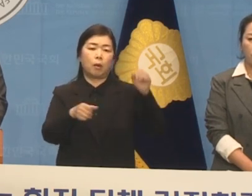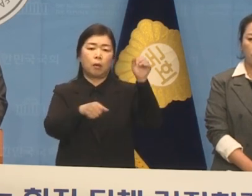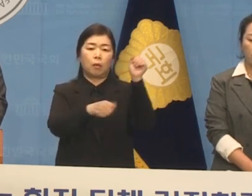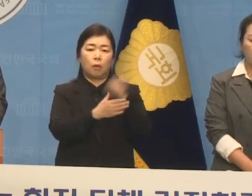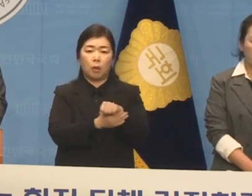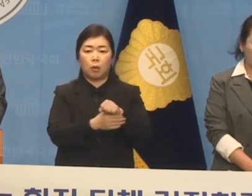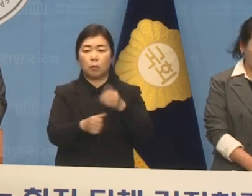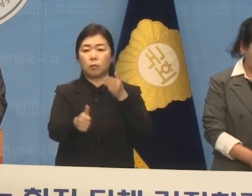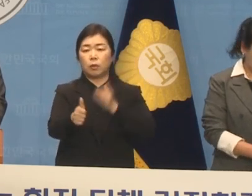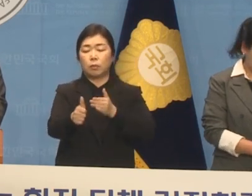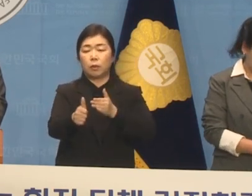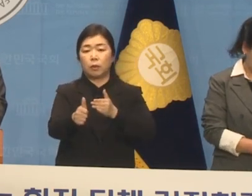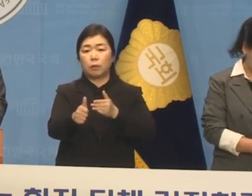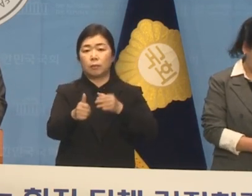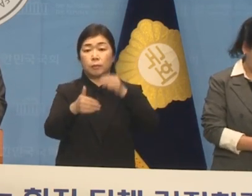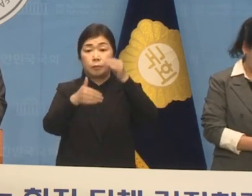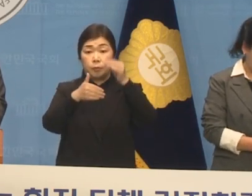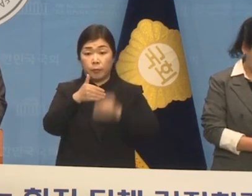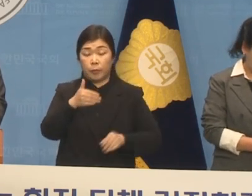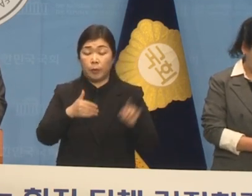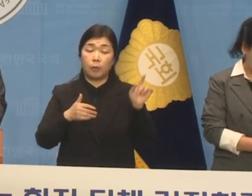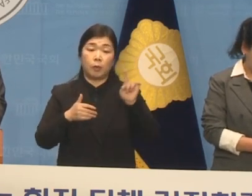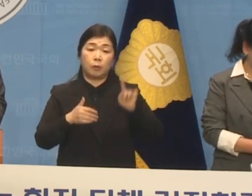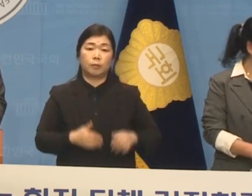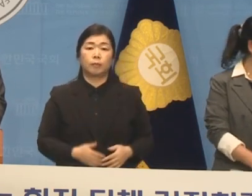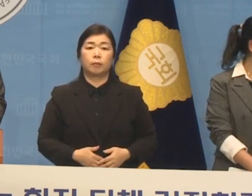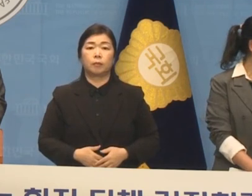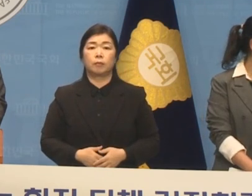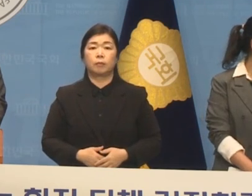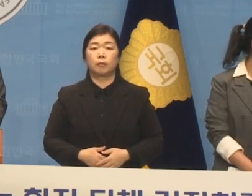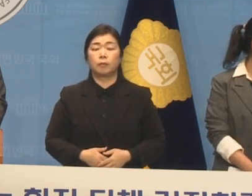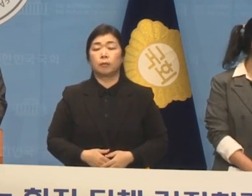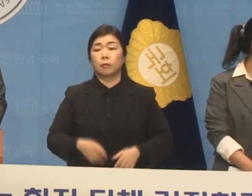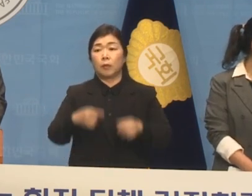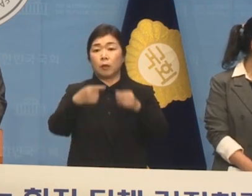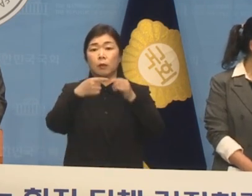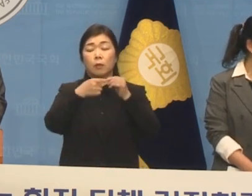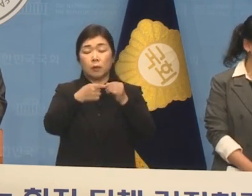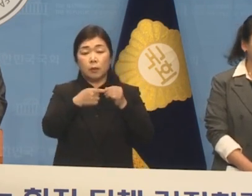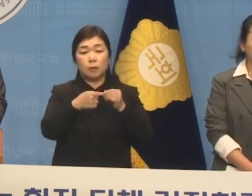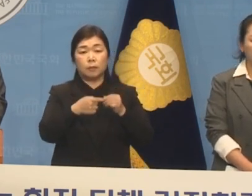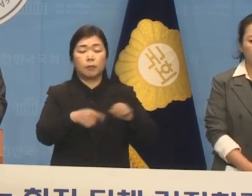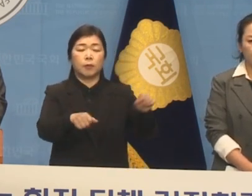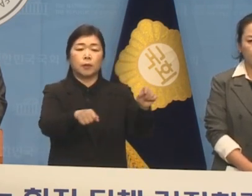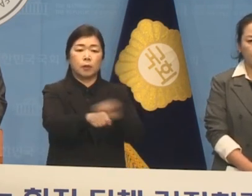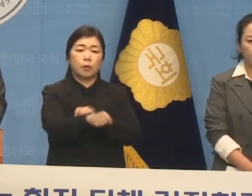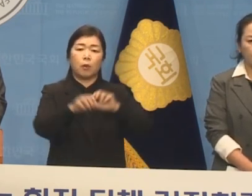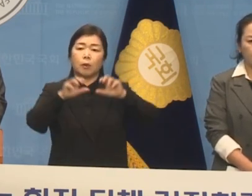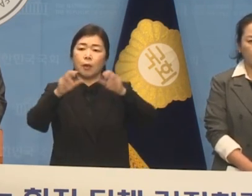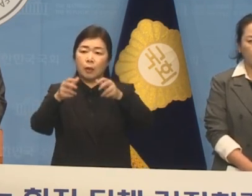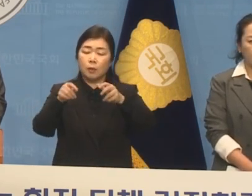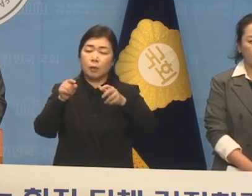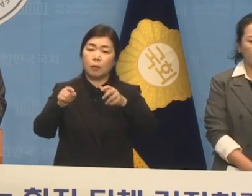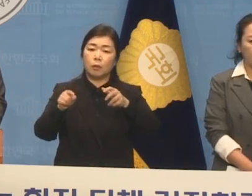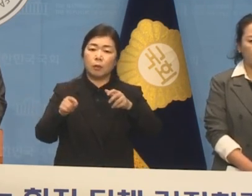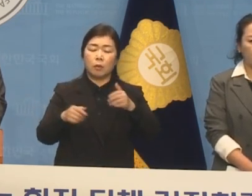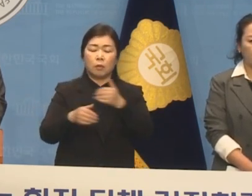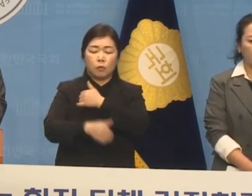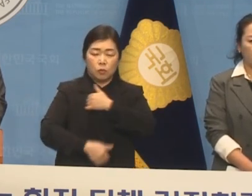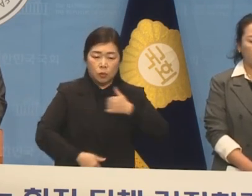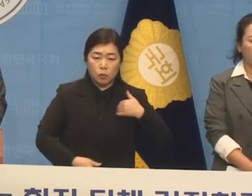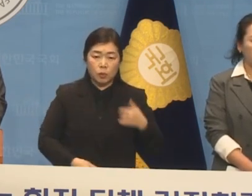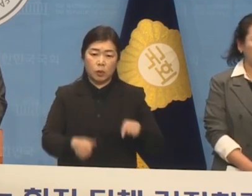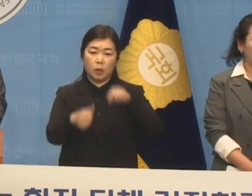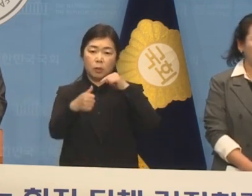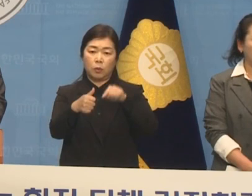건의하는 의사 면허 개방 조건은 다음과 같습니다. 첫째, 특정 국가에서 충분한